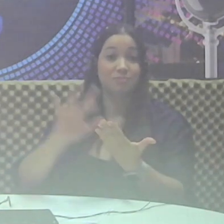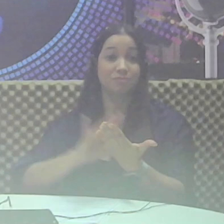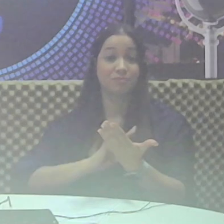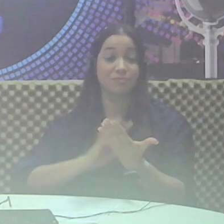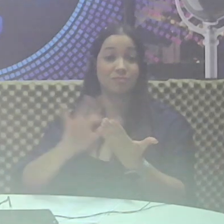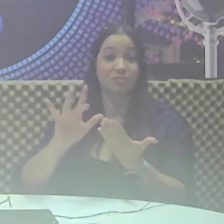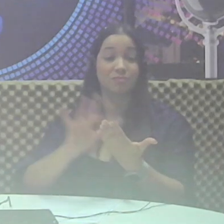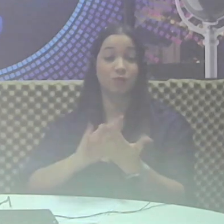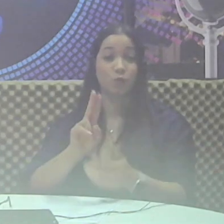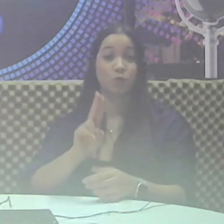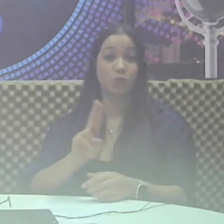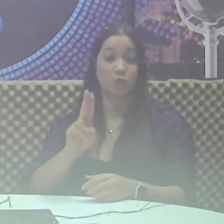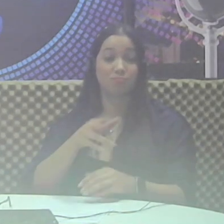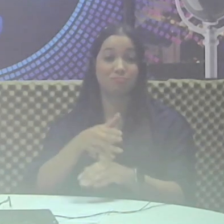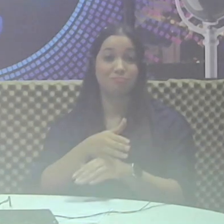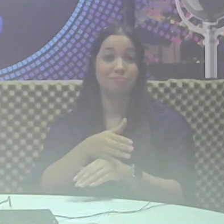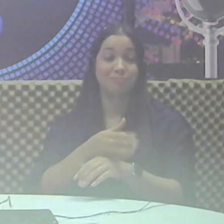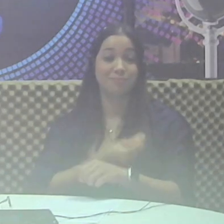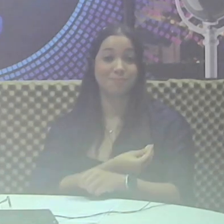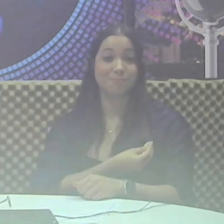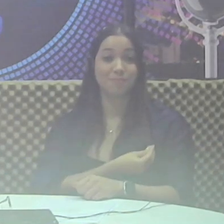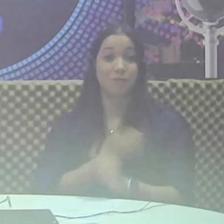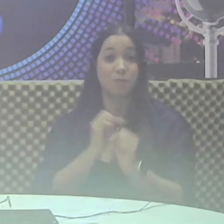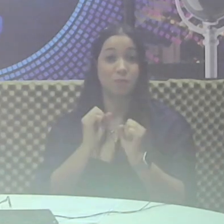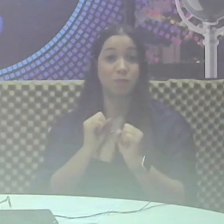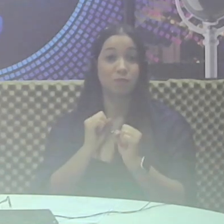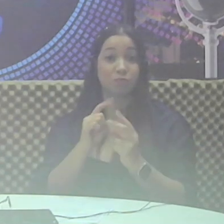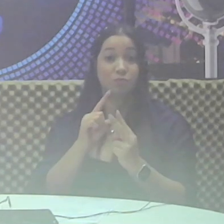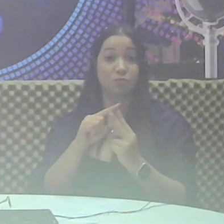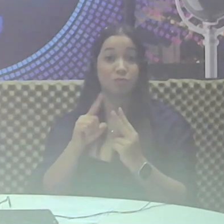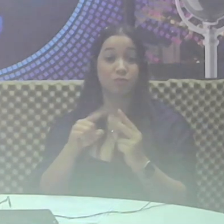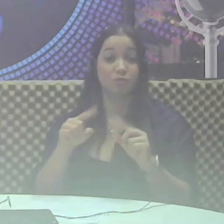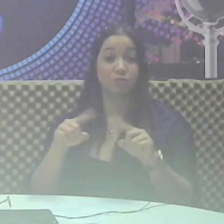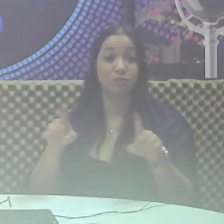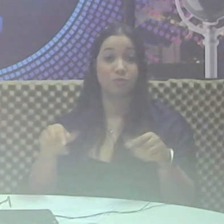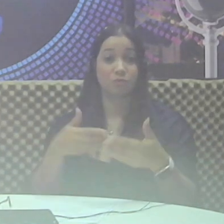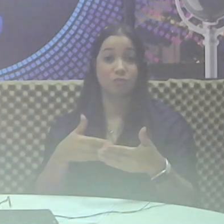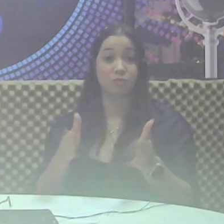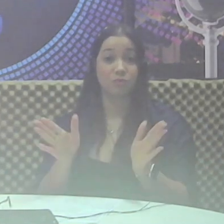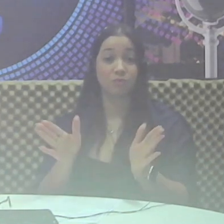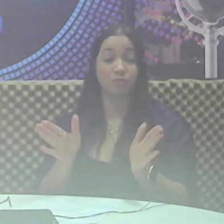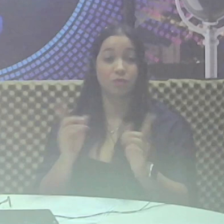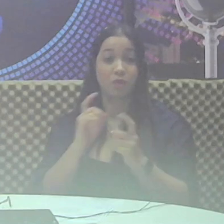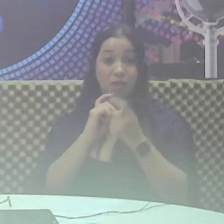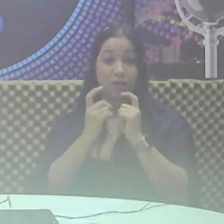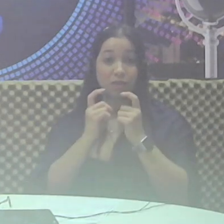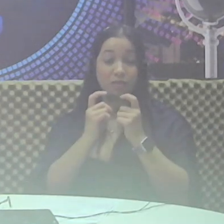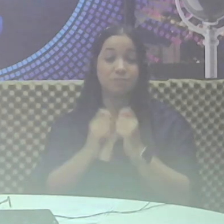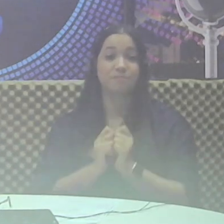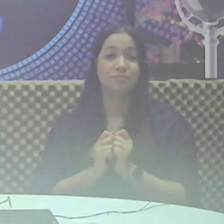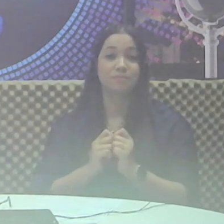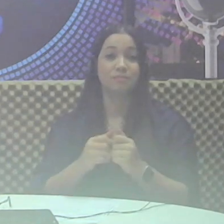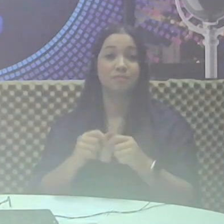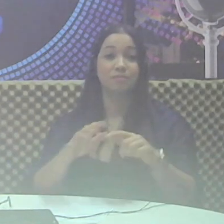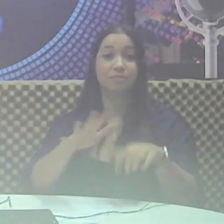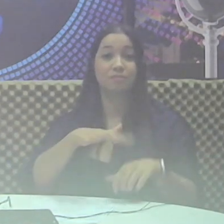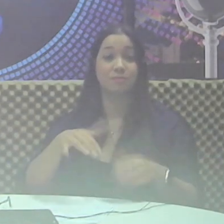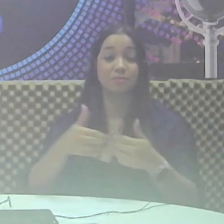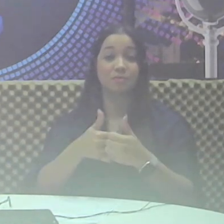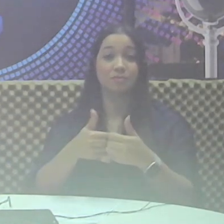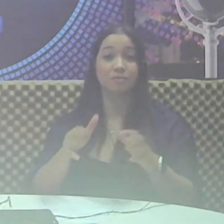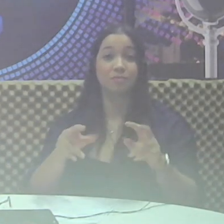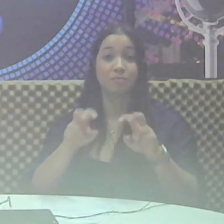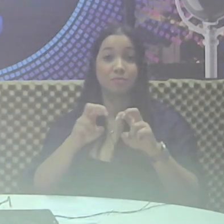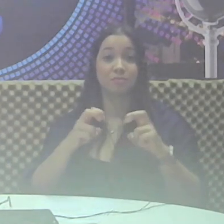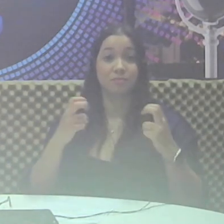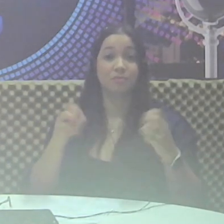para uso pelos participantes, duas salas fechadas para reuniões, uma área aberta com mesa e